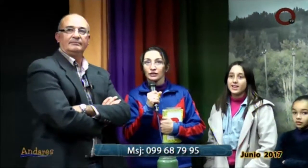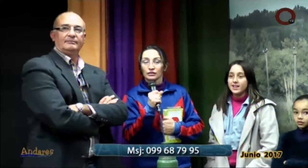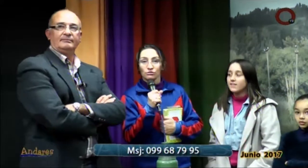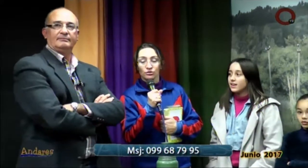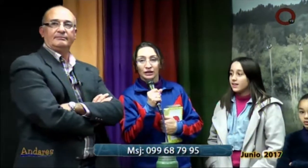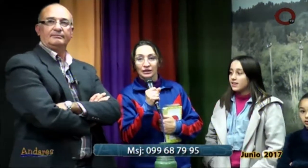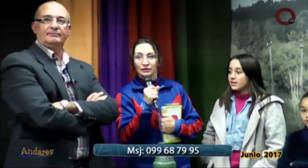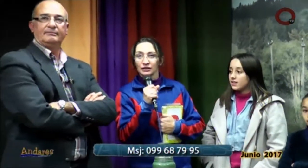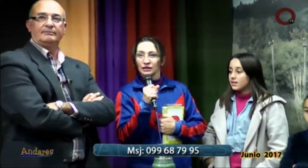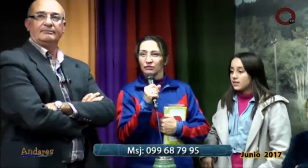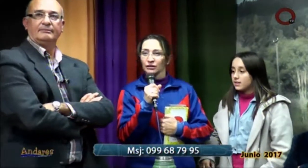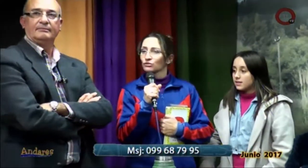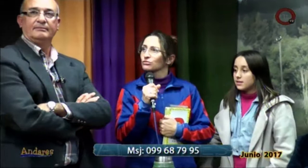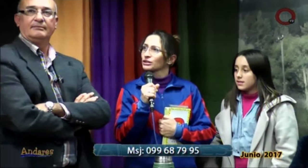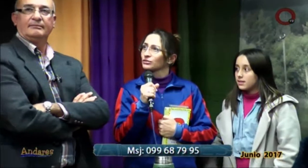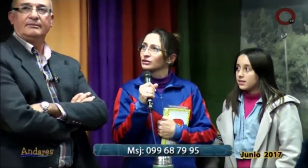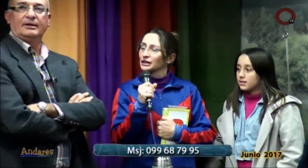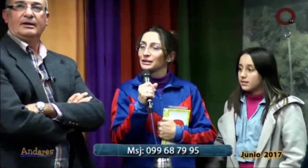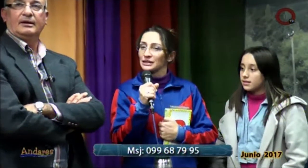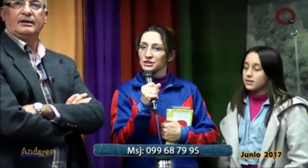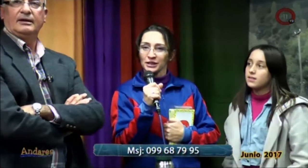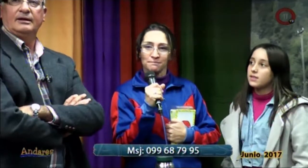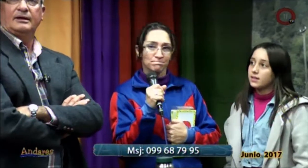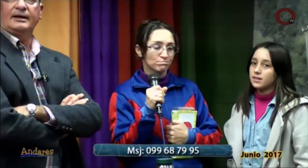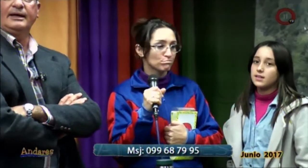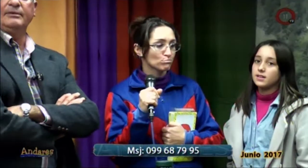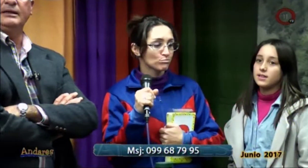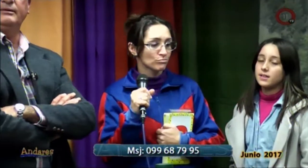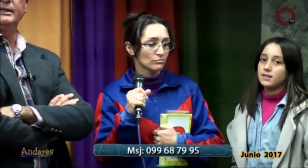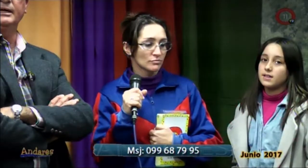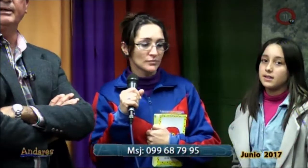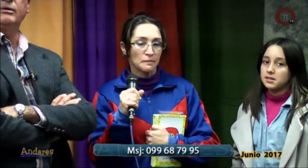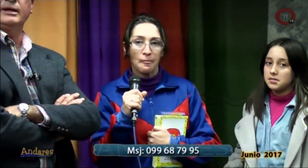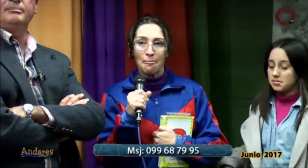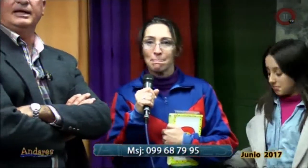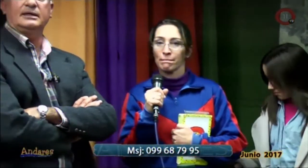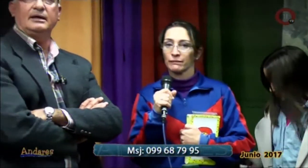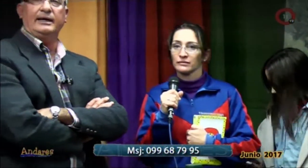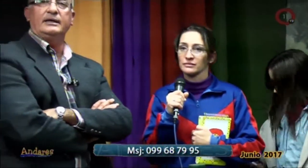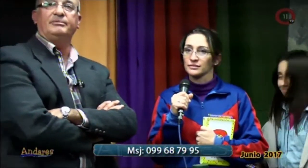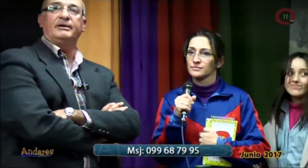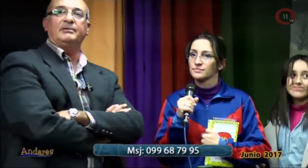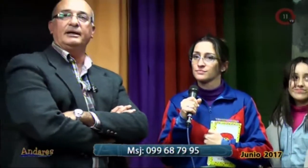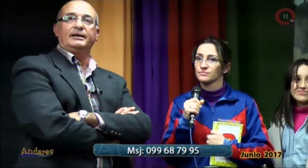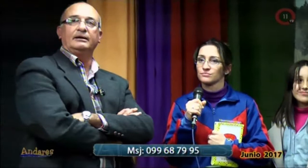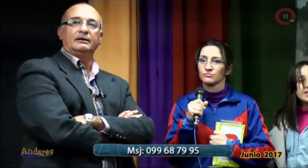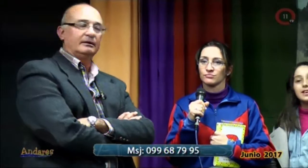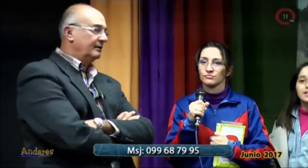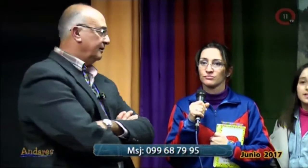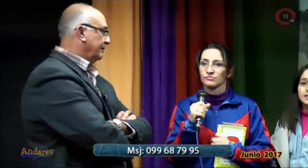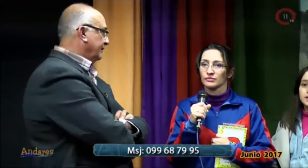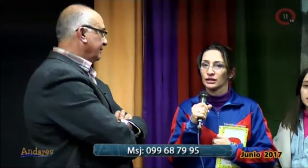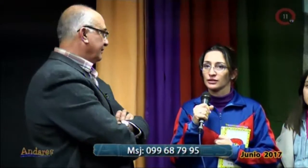Entre Soca y la... no, Soca no Garibaldi y La Valleja Garibaldi y La Valleja, media cuadra de la plaza Ahí está en primera plana, mirá